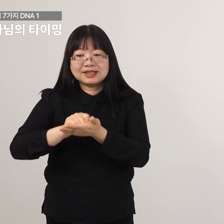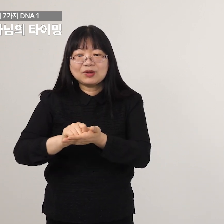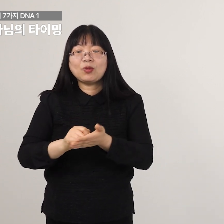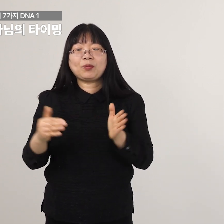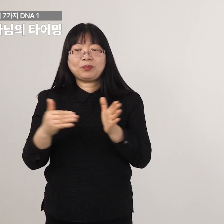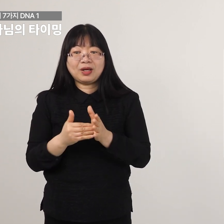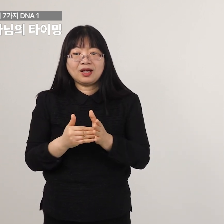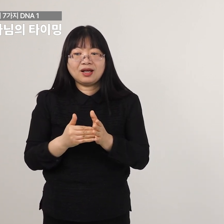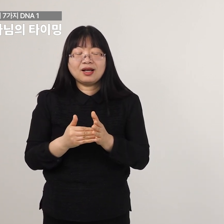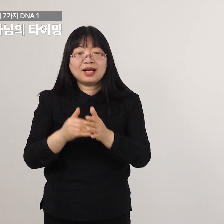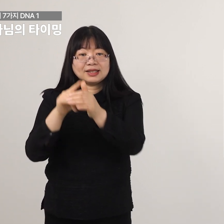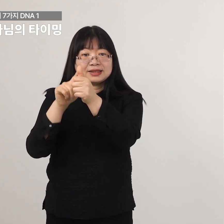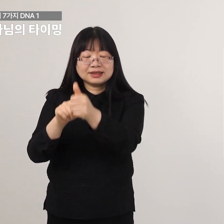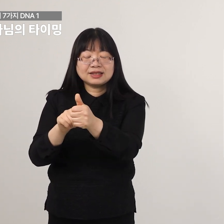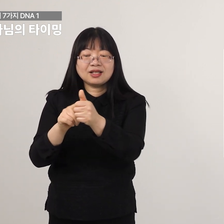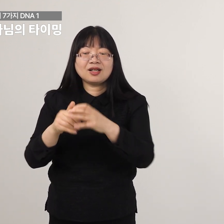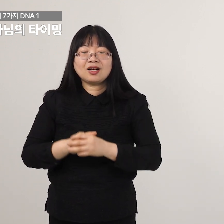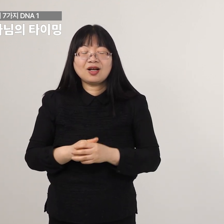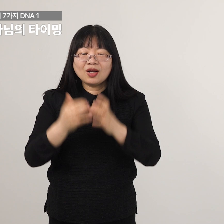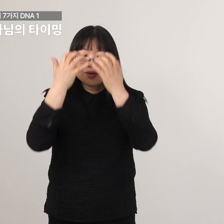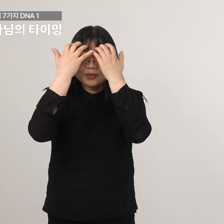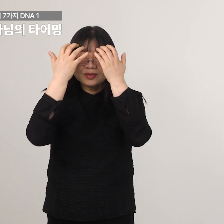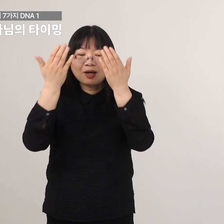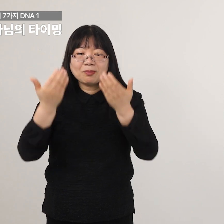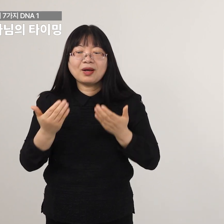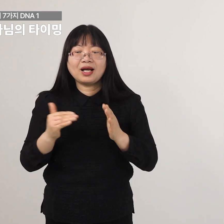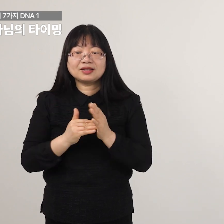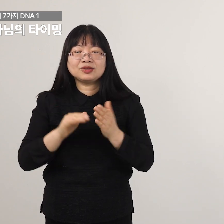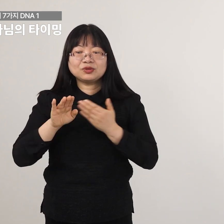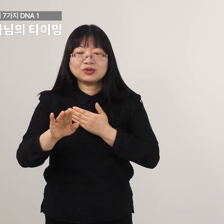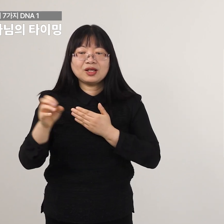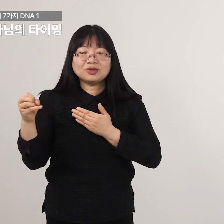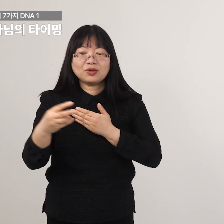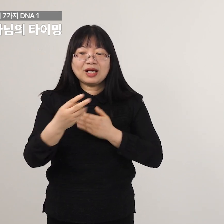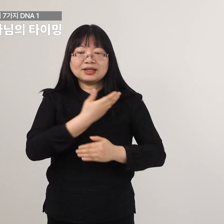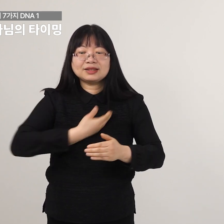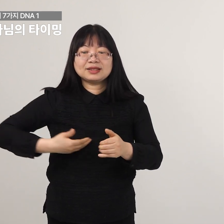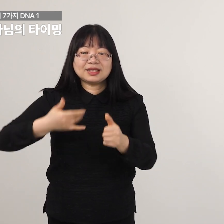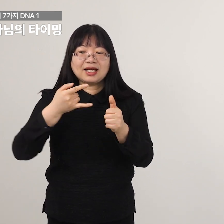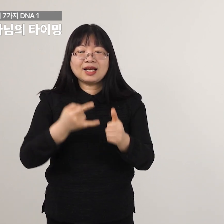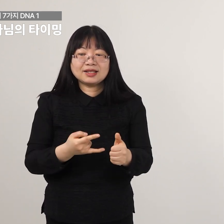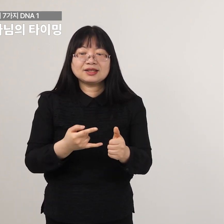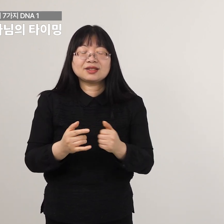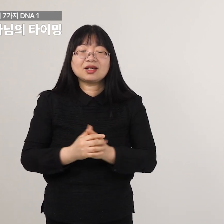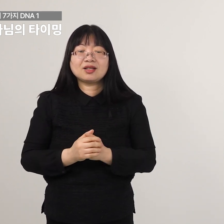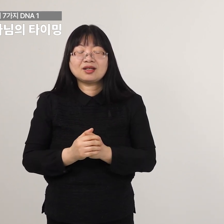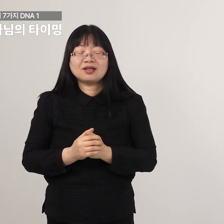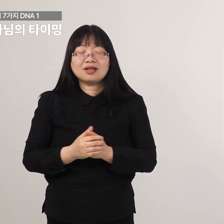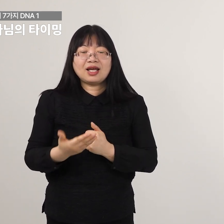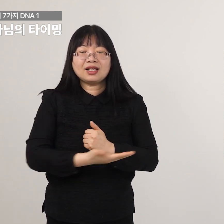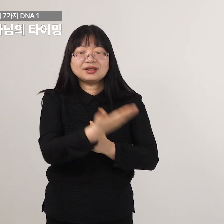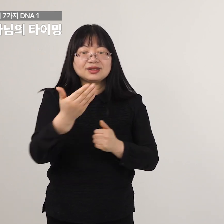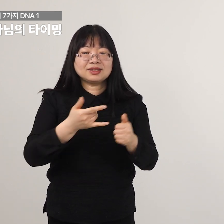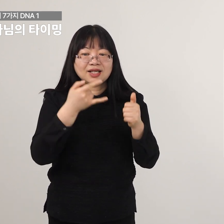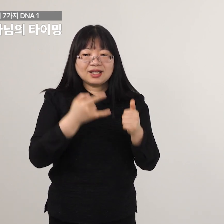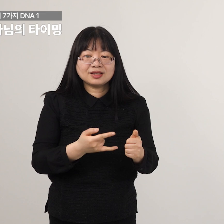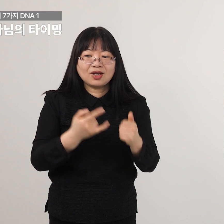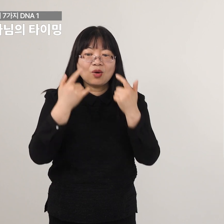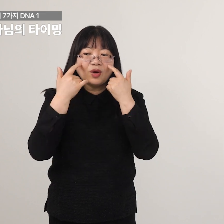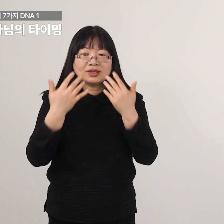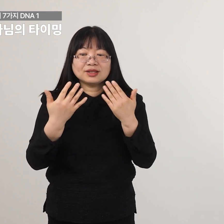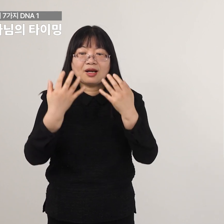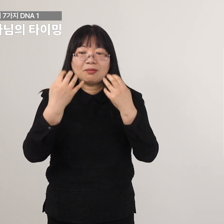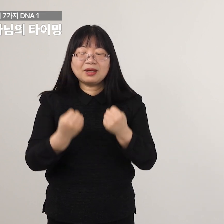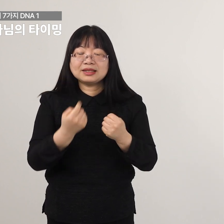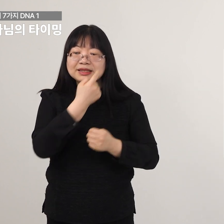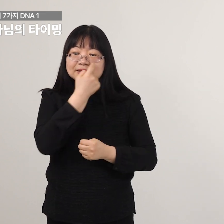기록하였노라. 그가 고난 받으신 후에 또한 제자들에게 그들에게 확실한